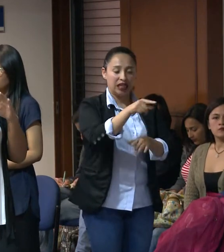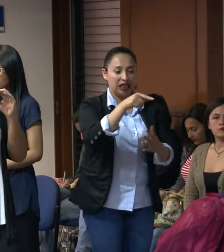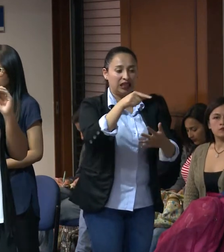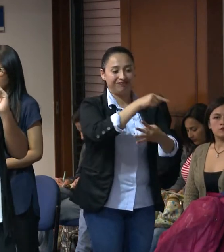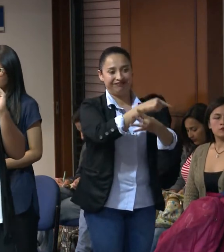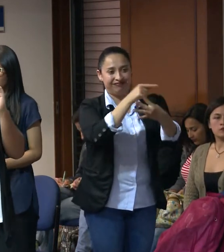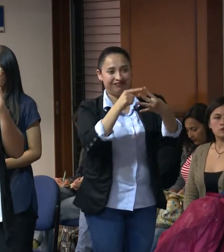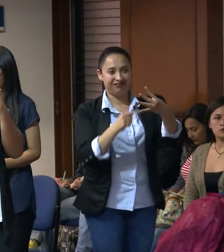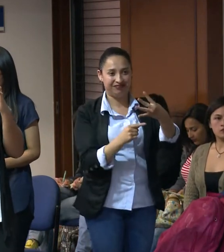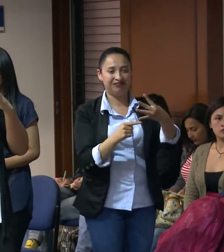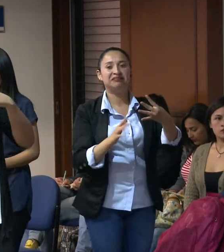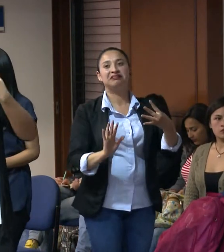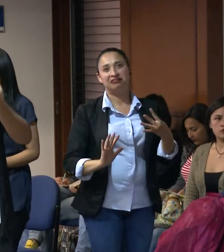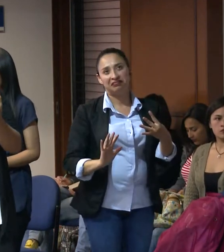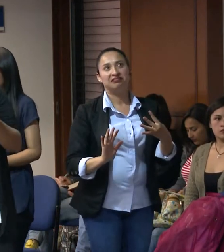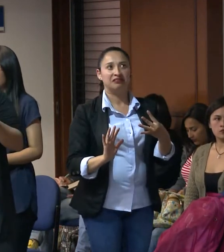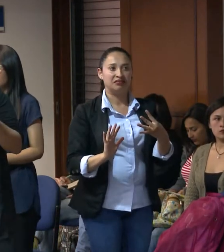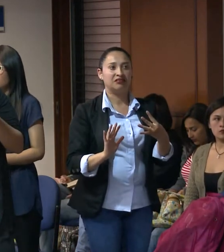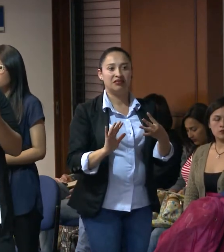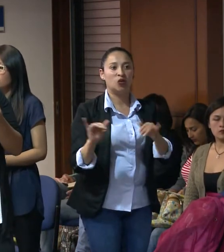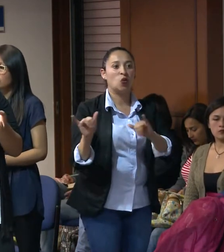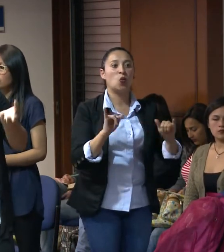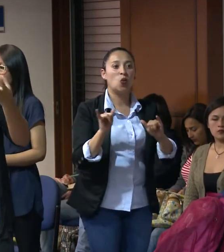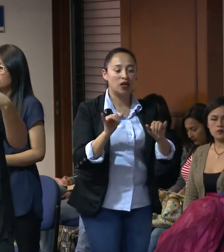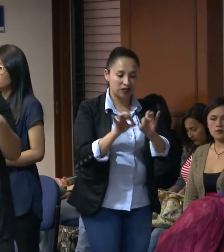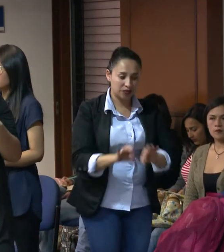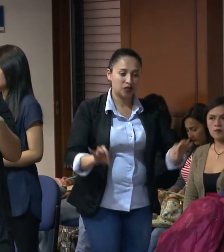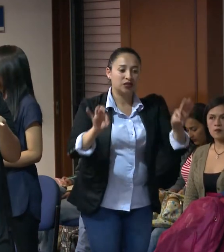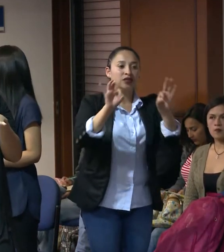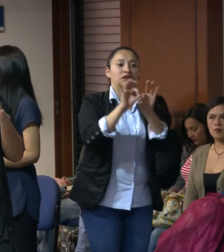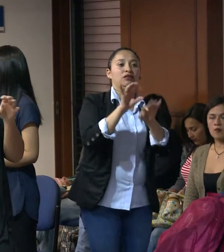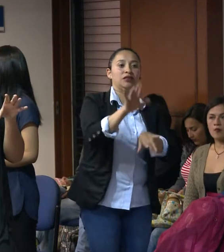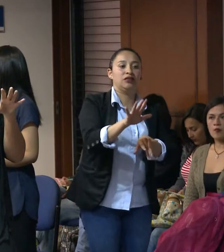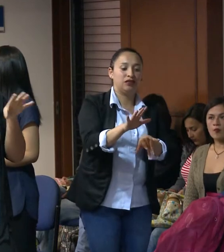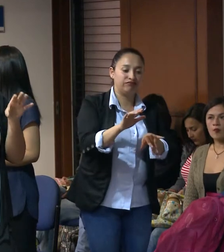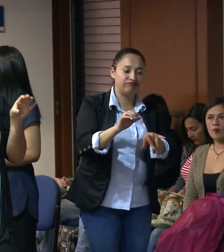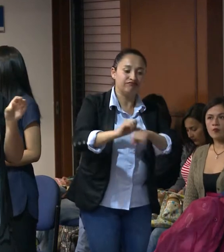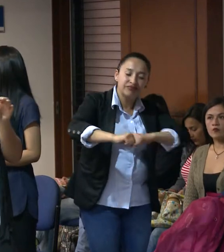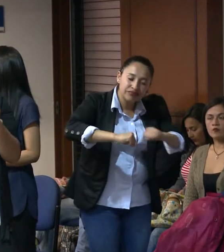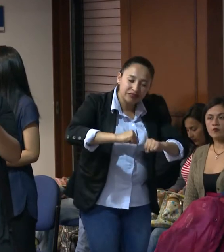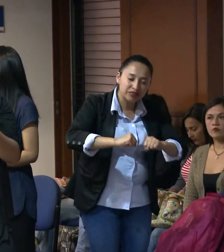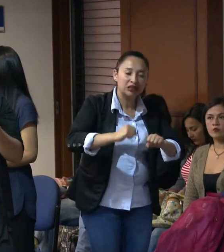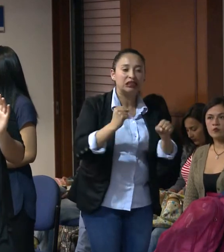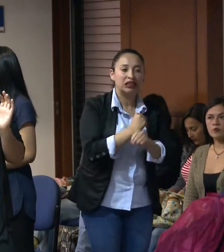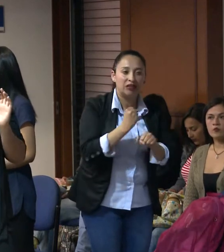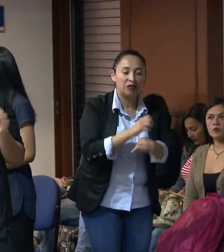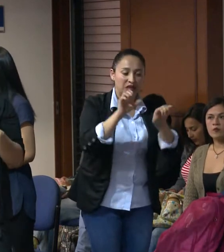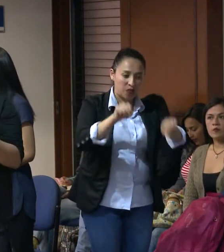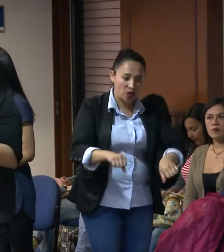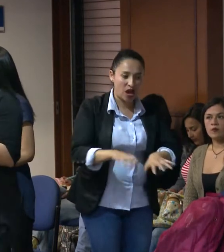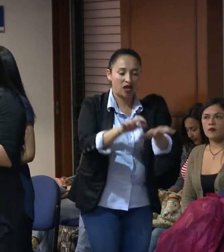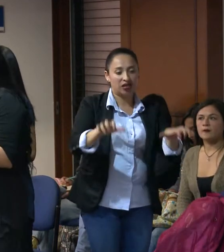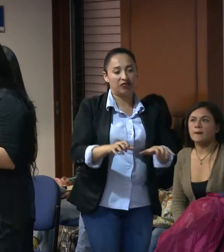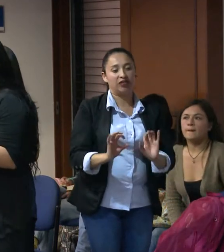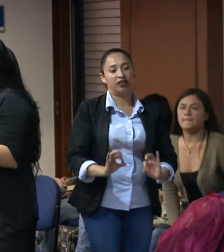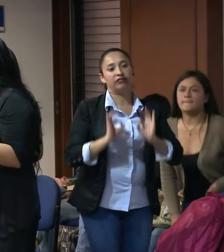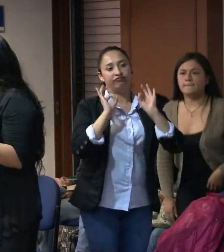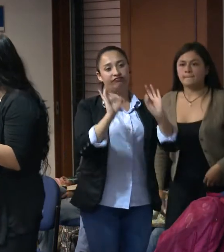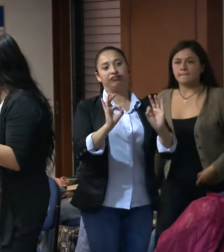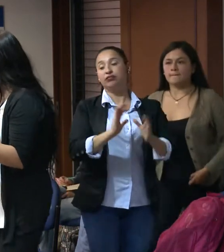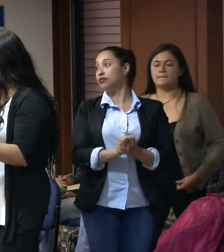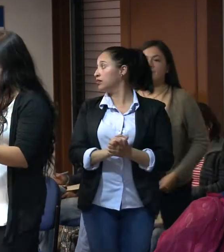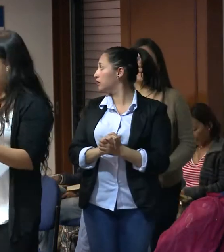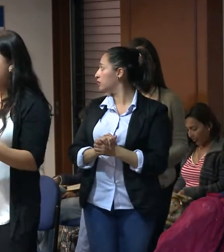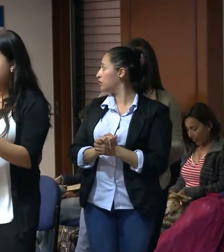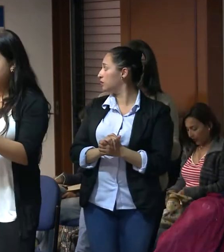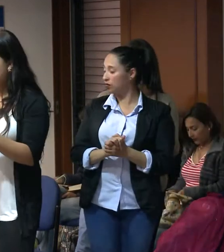las, como que tienen que tener un funcionamiento para que se pueda como realizar toda la actividad. Y